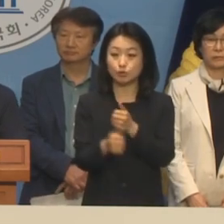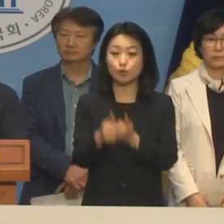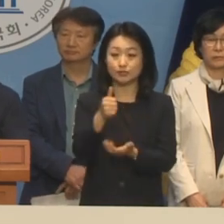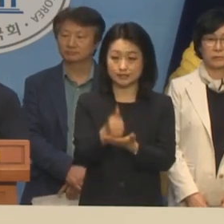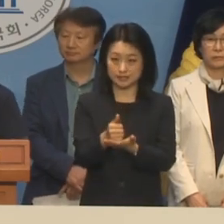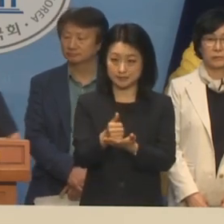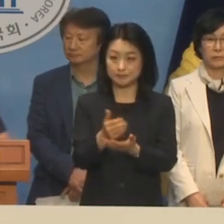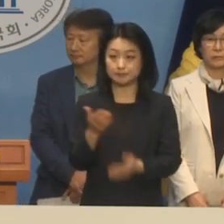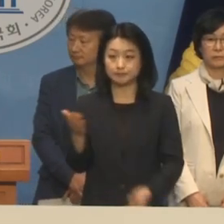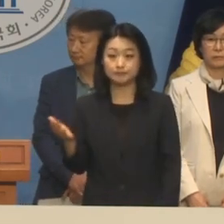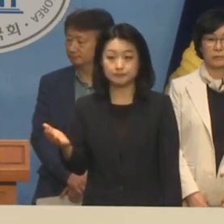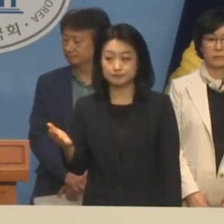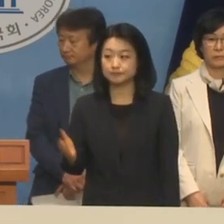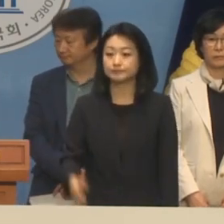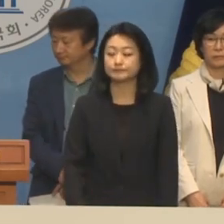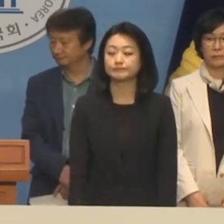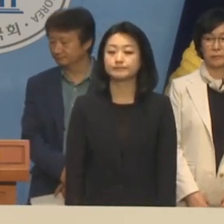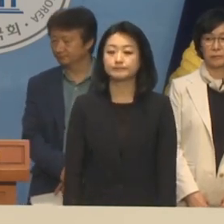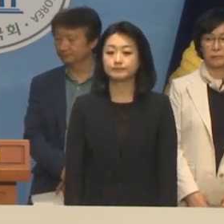하겠습니다.